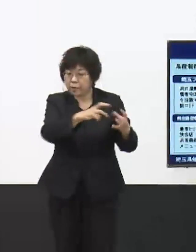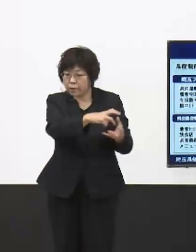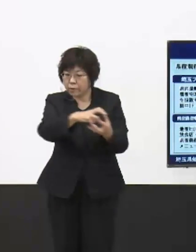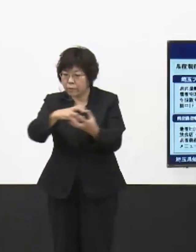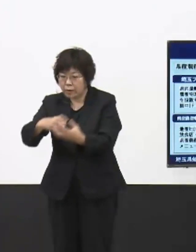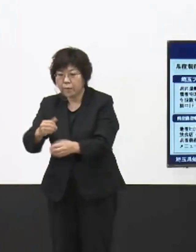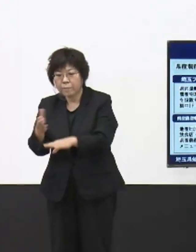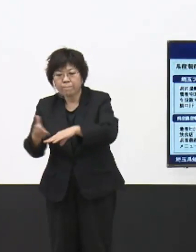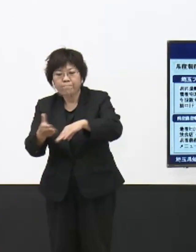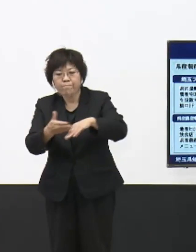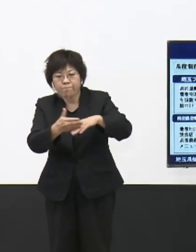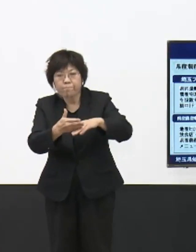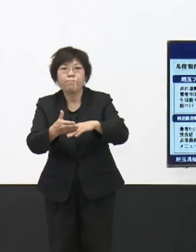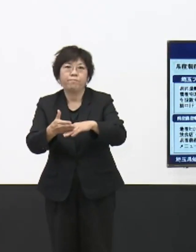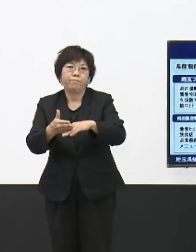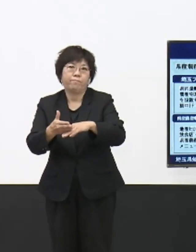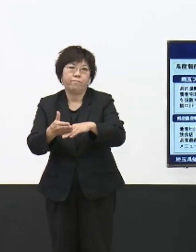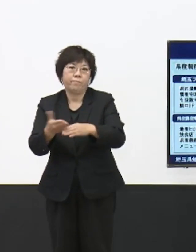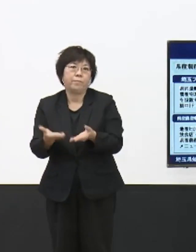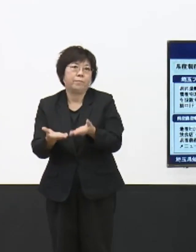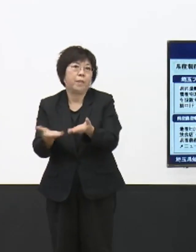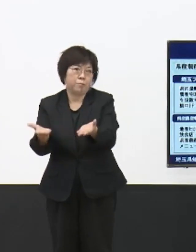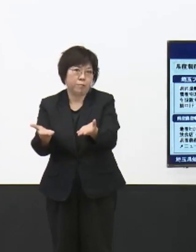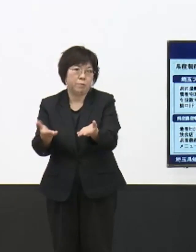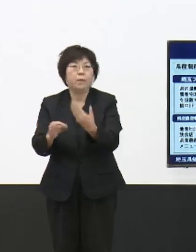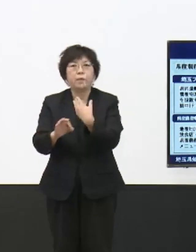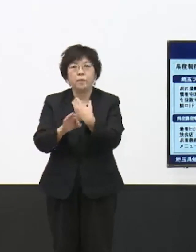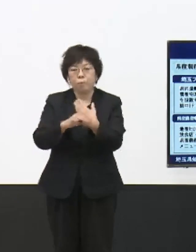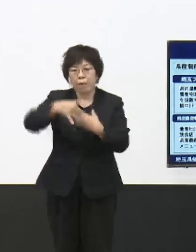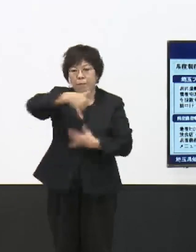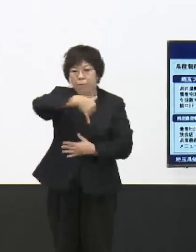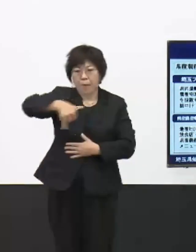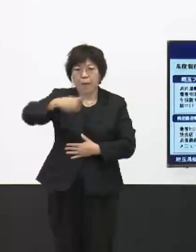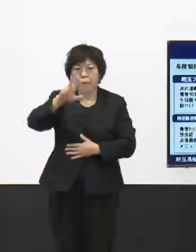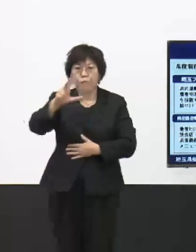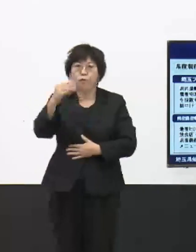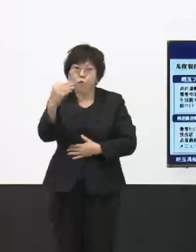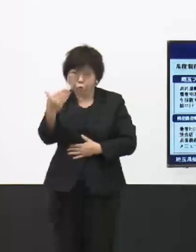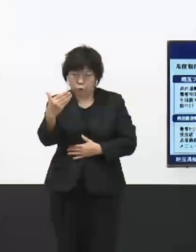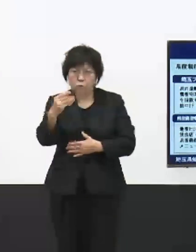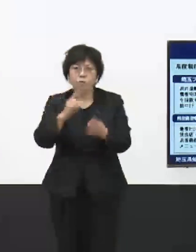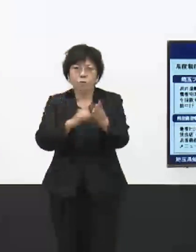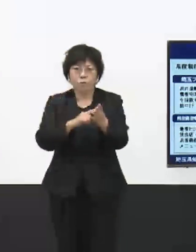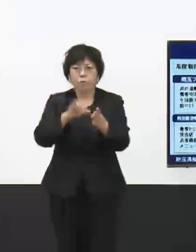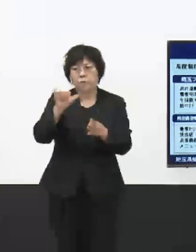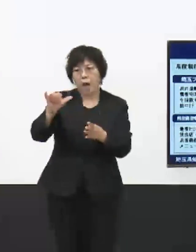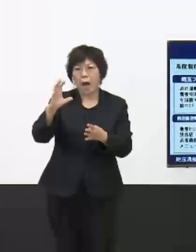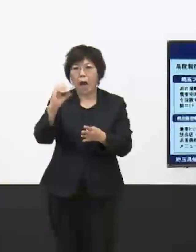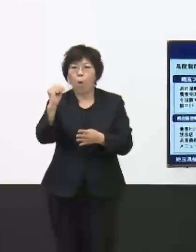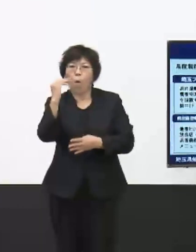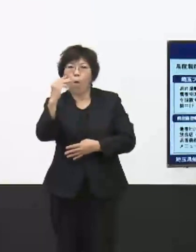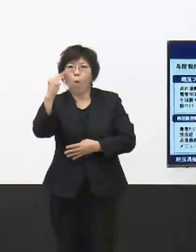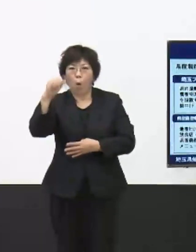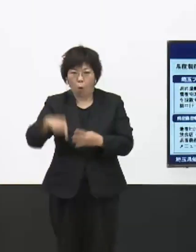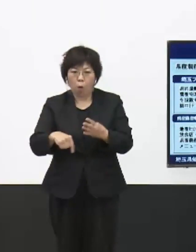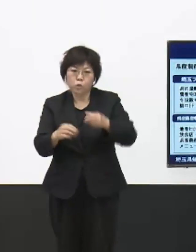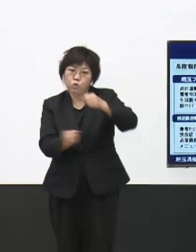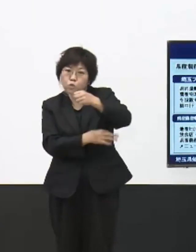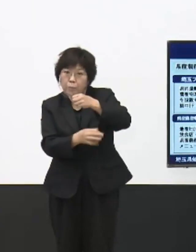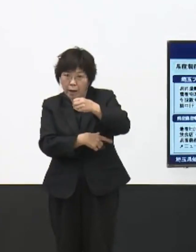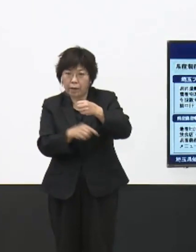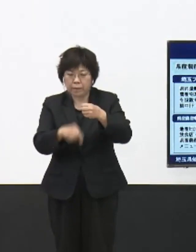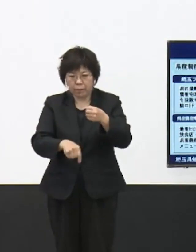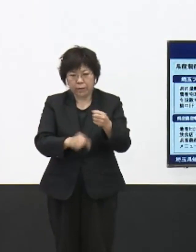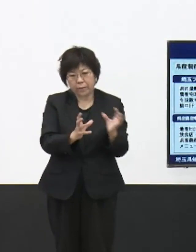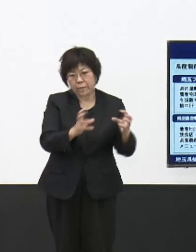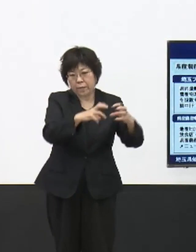ば、県にゆかりのある企業のベルクエアオコーでは、県産の食材をふんだんに